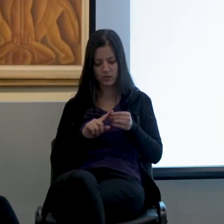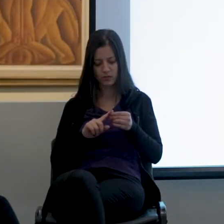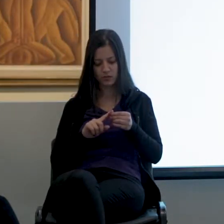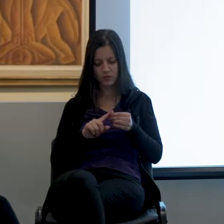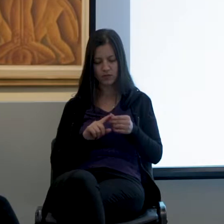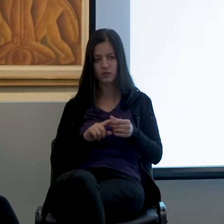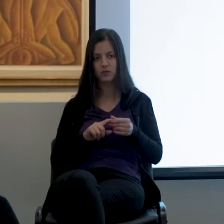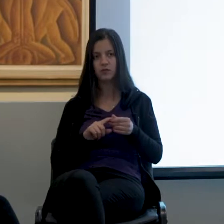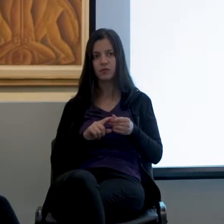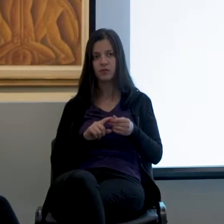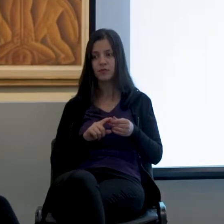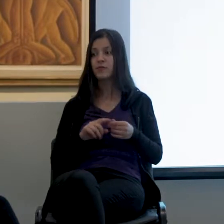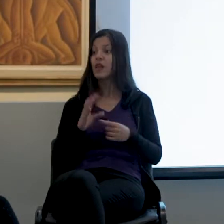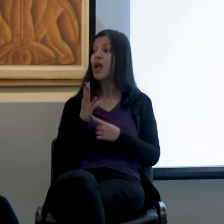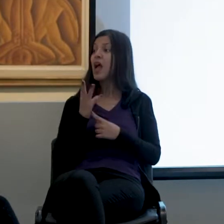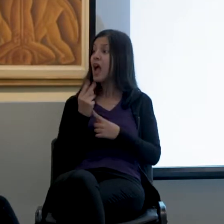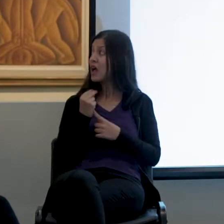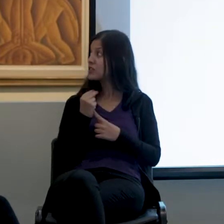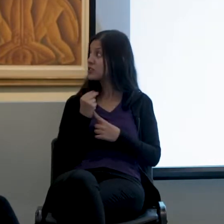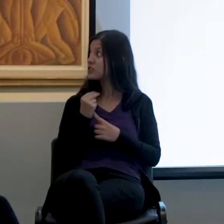E o que valoriza uma obra de arte